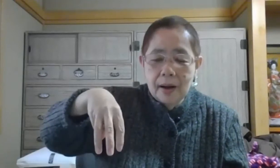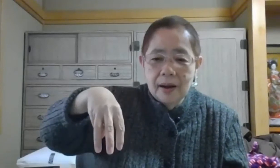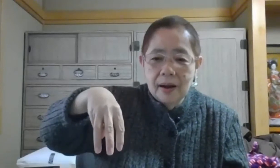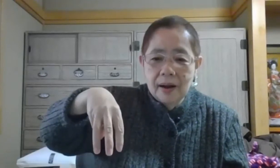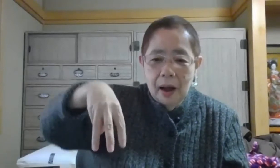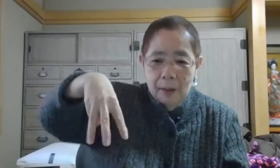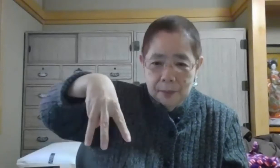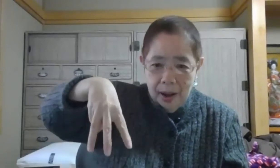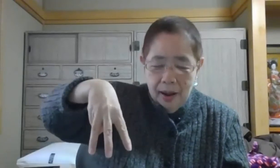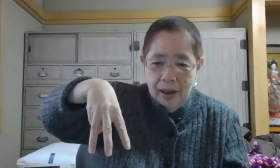な